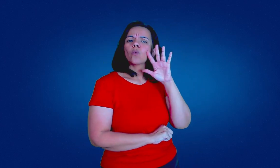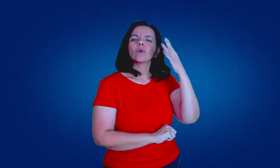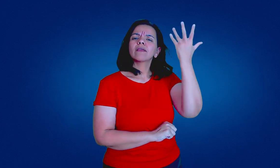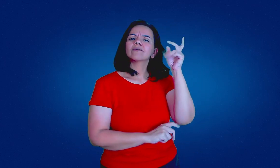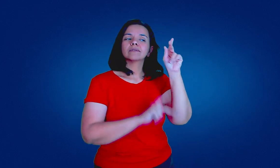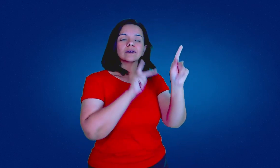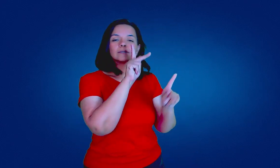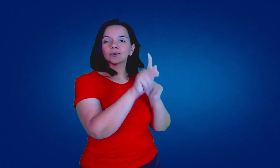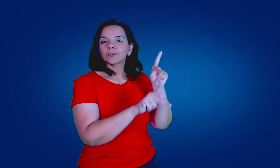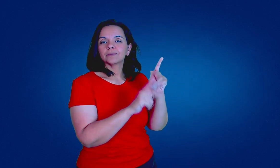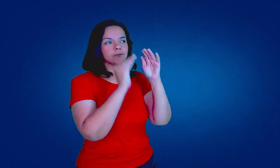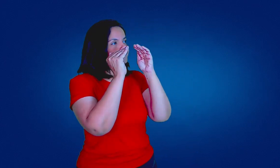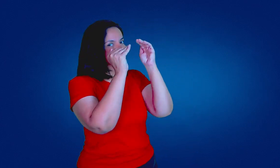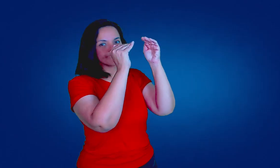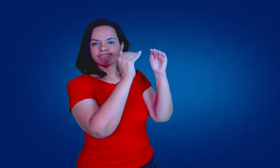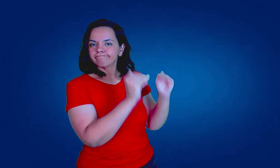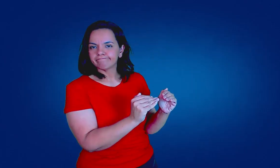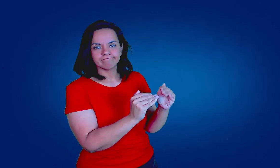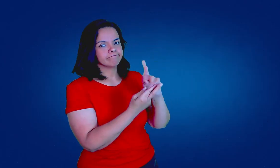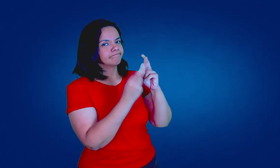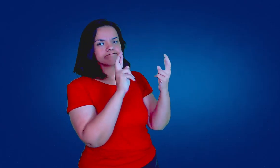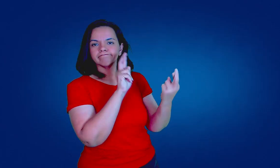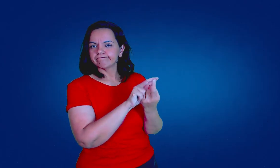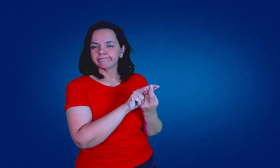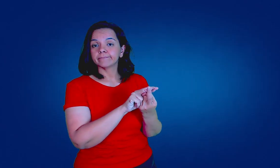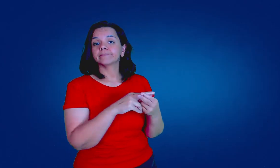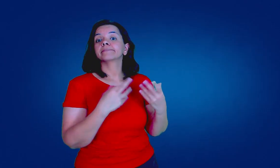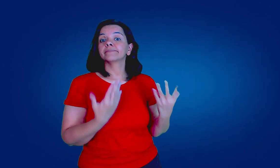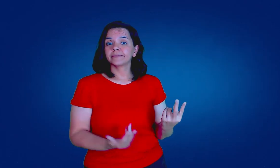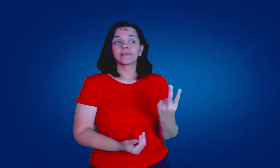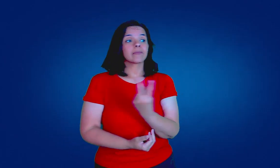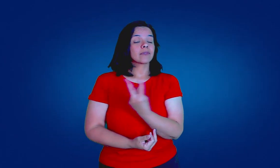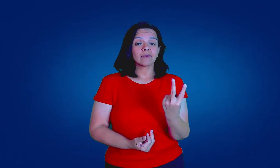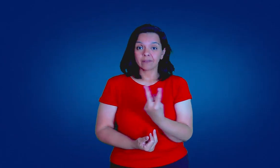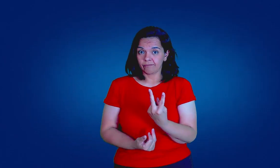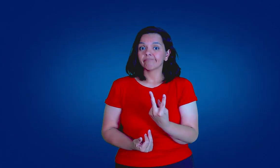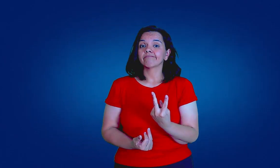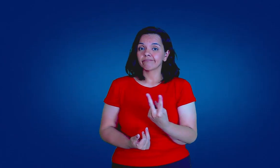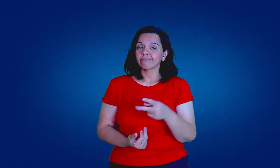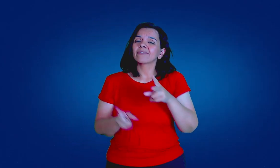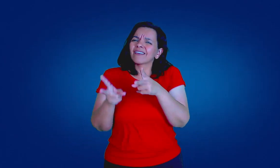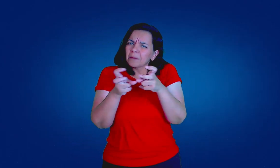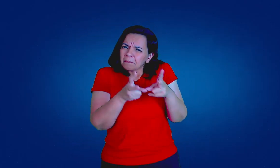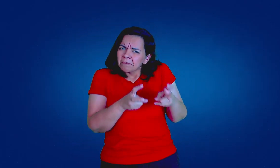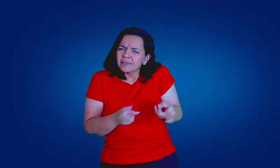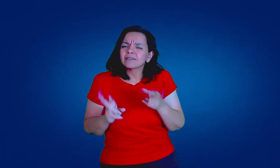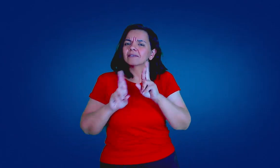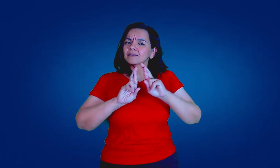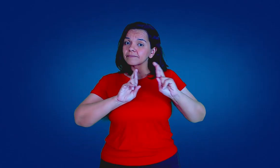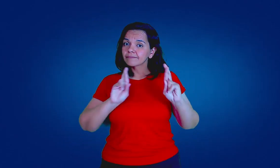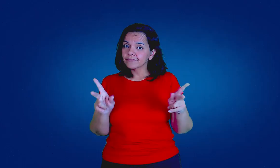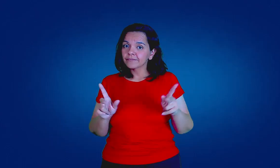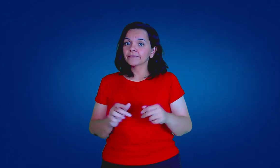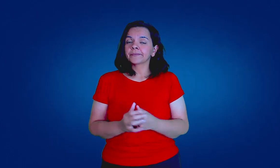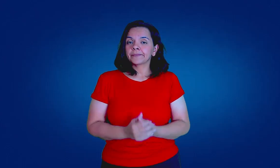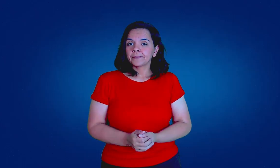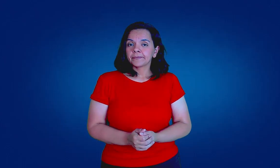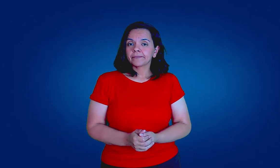Com Enoque, as pessoas se arrependeram, mas com Noé, não. E a gente vê aí uma